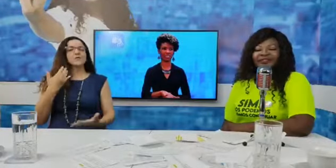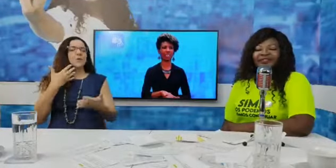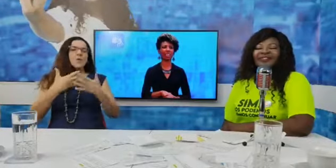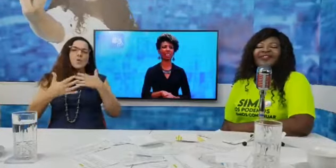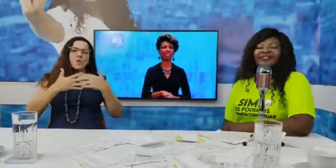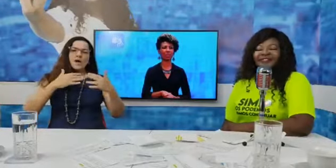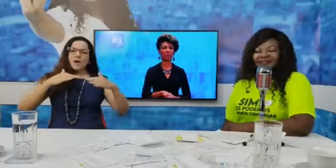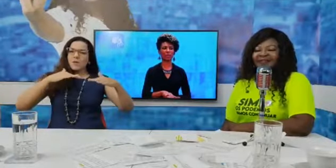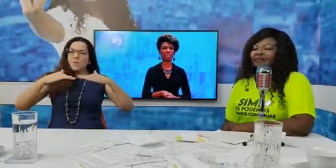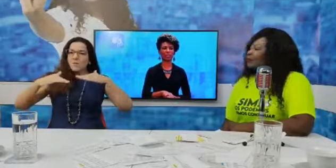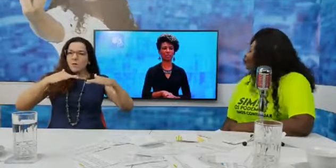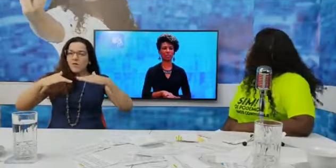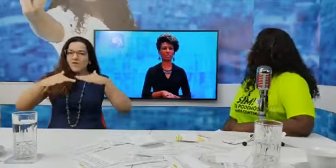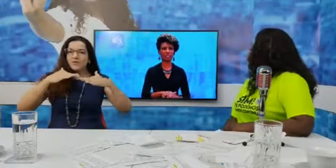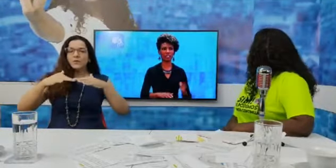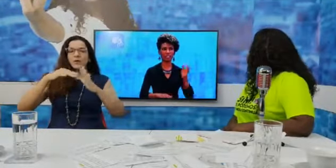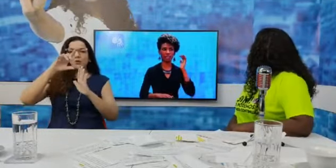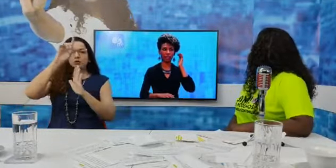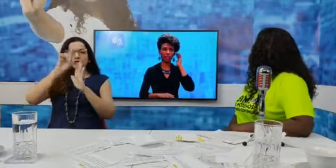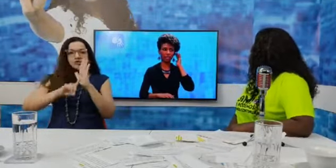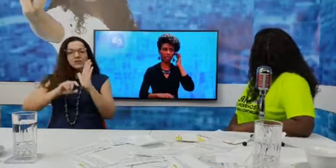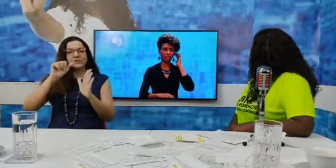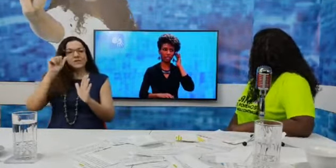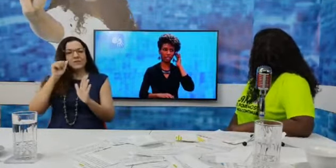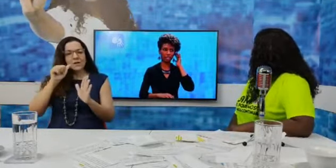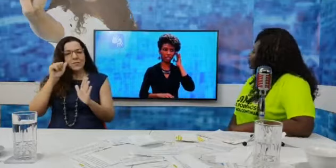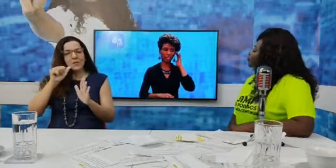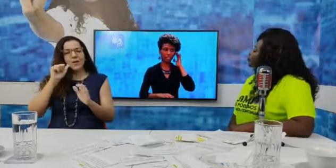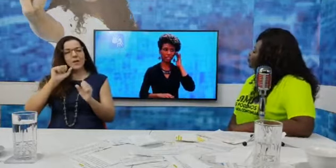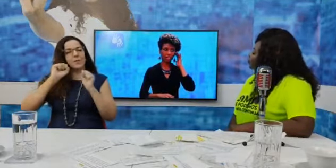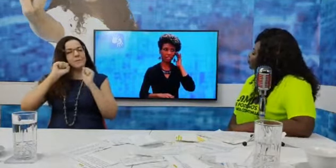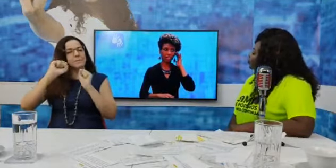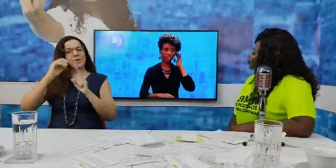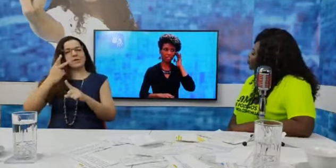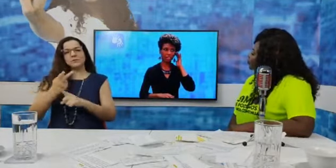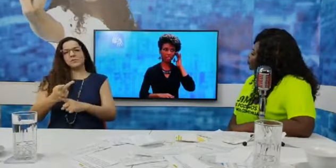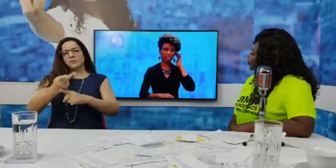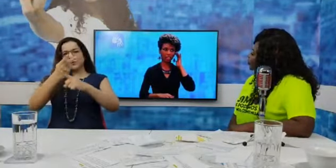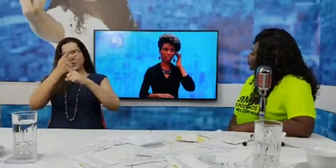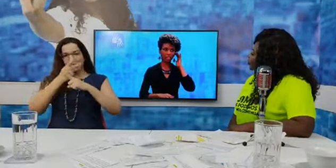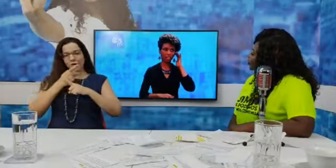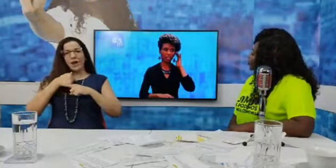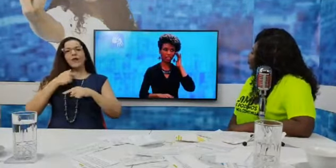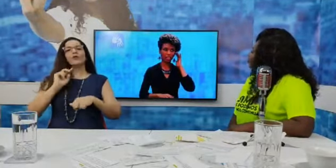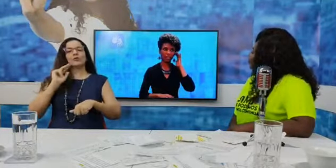Então, obrigada pelo convite feito pela Ireuza.